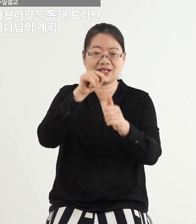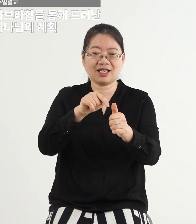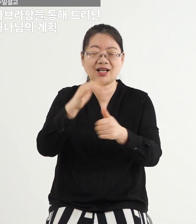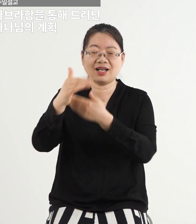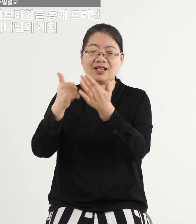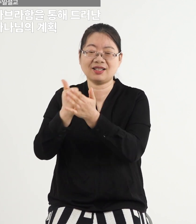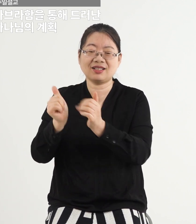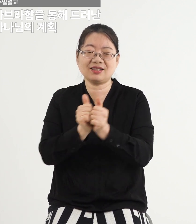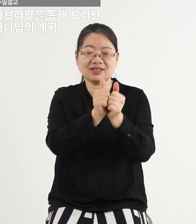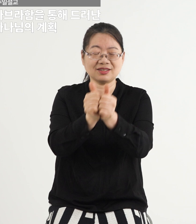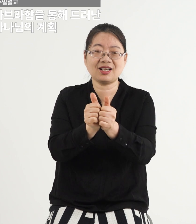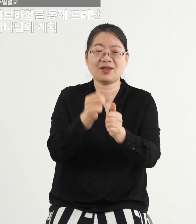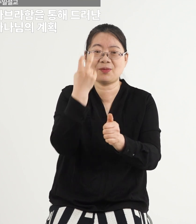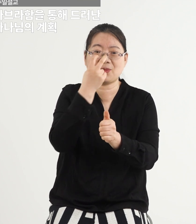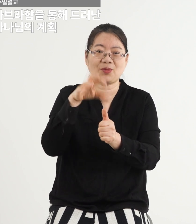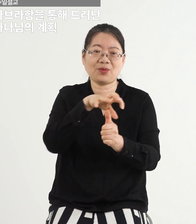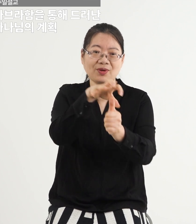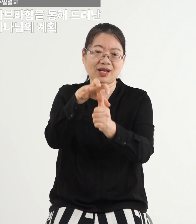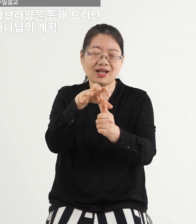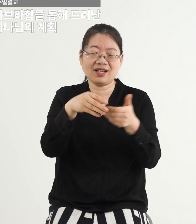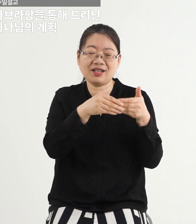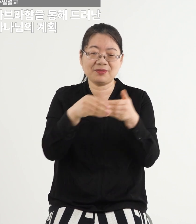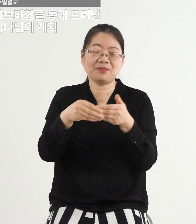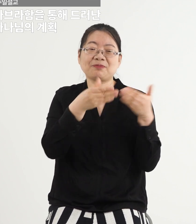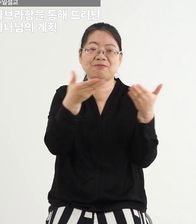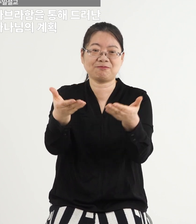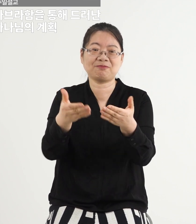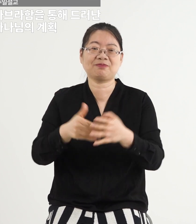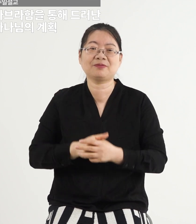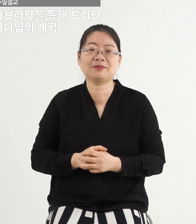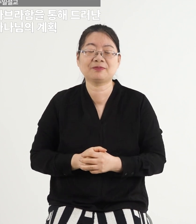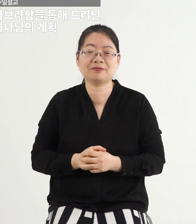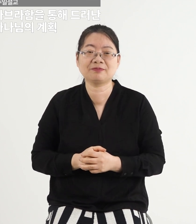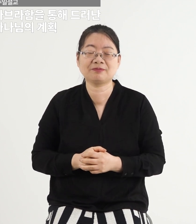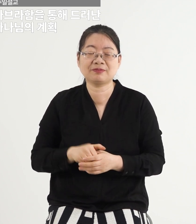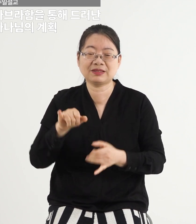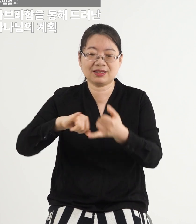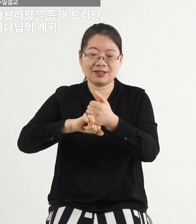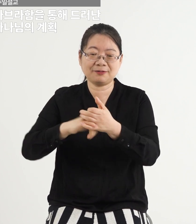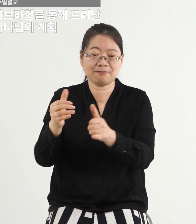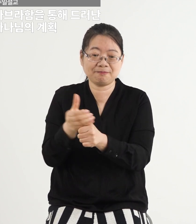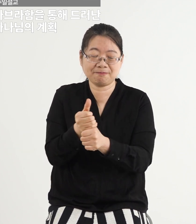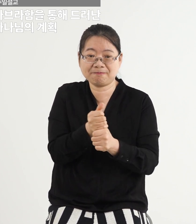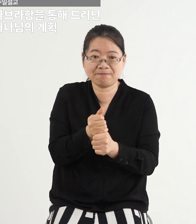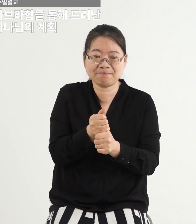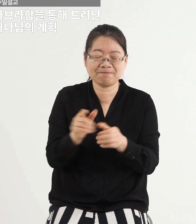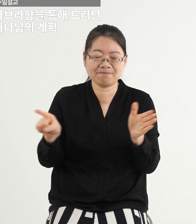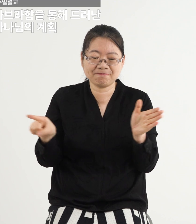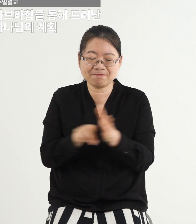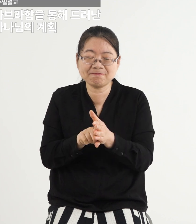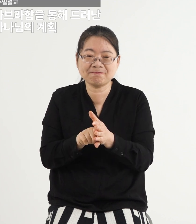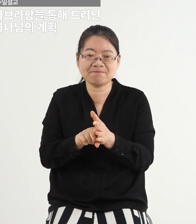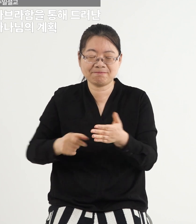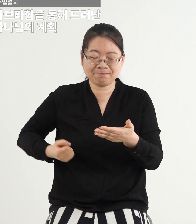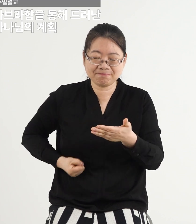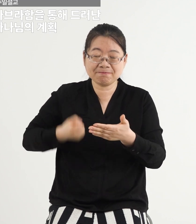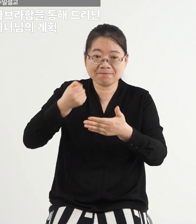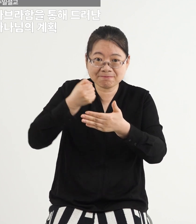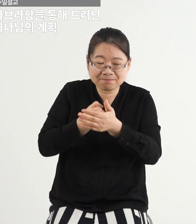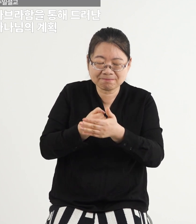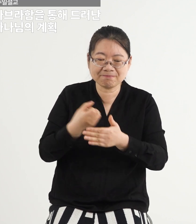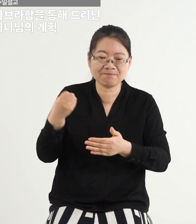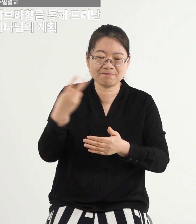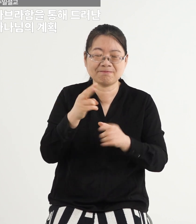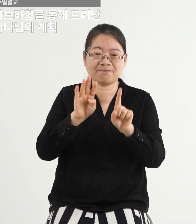동행할 것이다, 보호할 것이다, 인도해 줄 것이다. 이 약속 붙잡고 믿음의 용기를